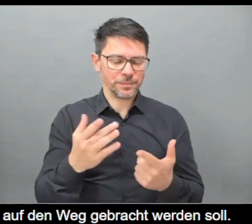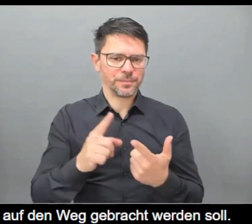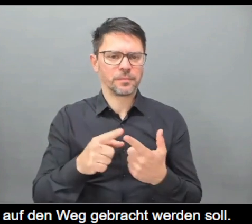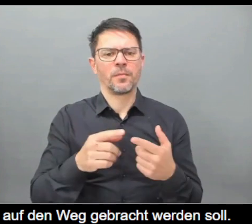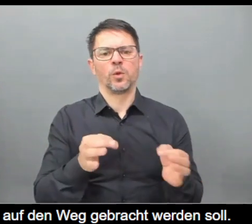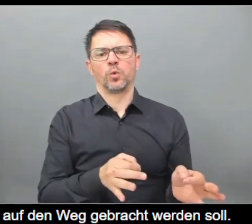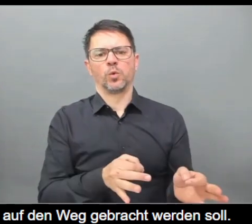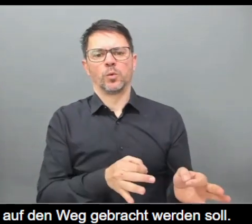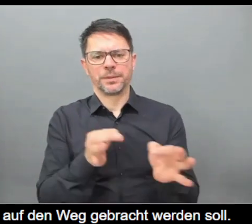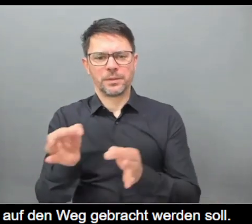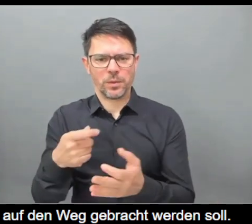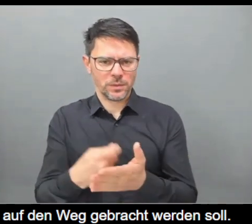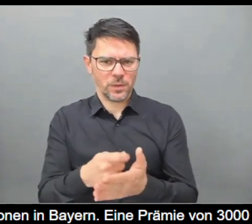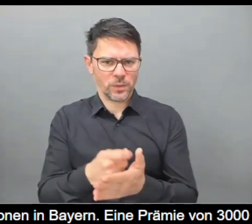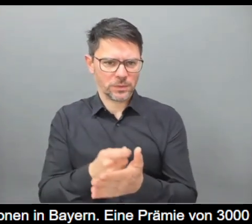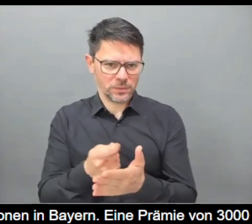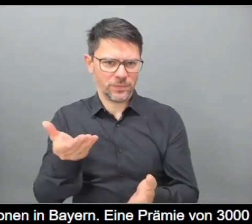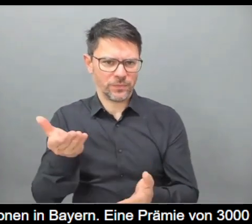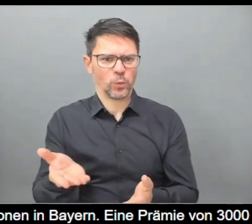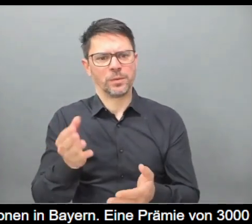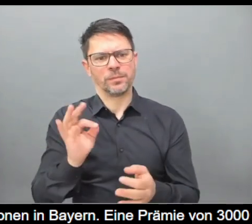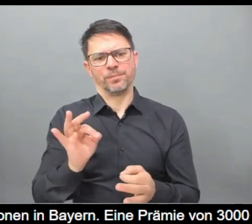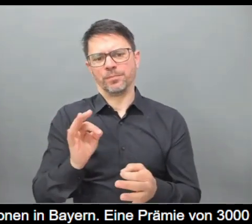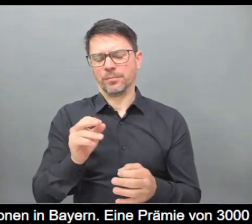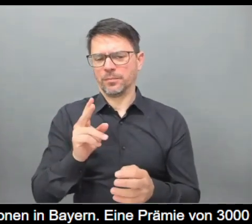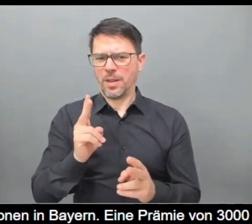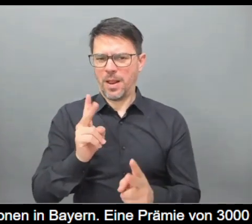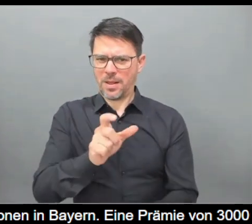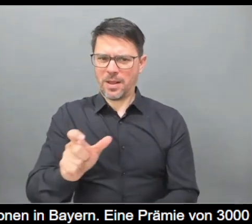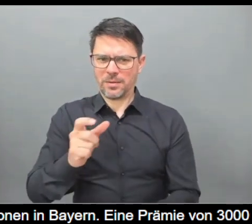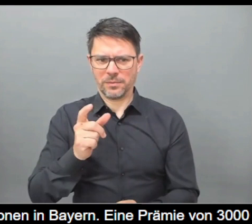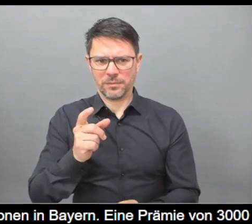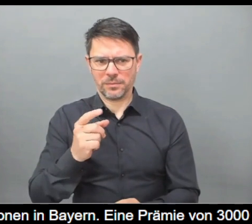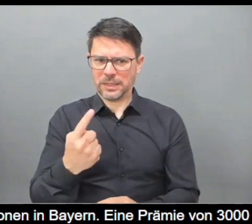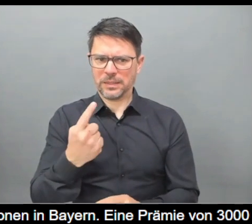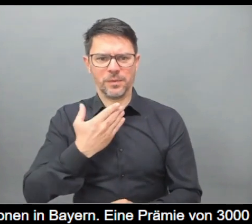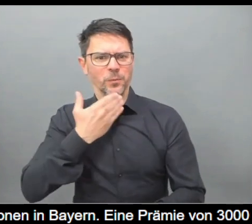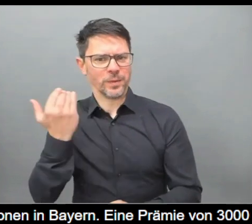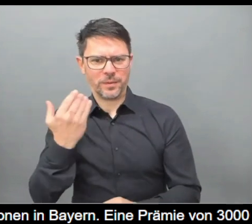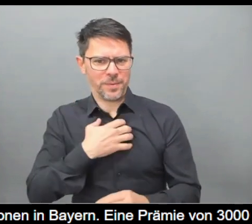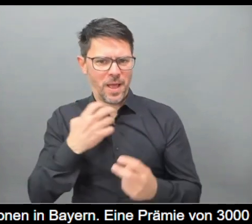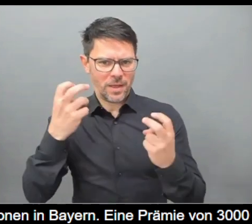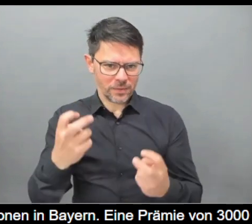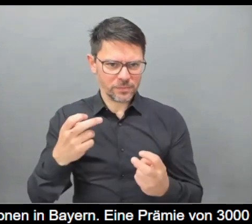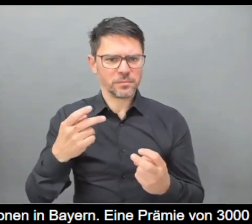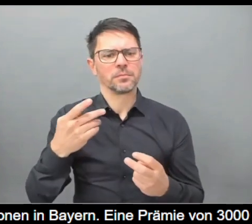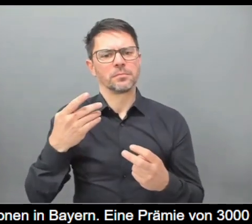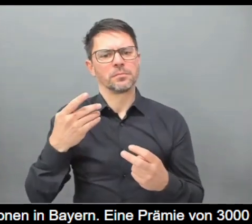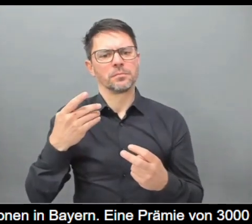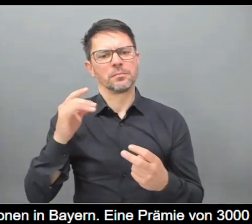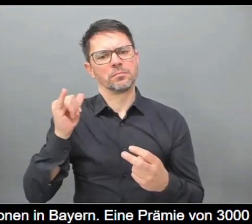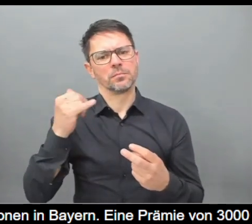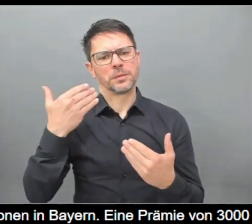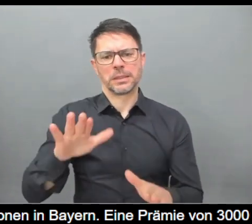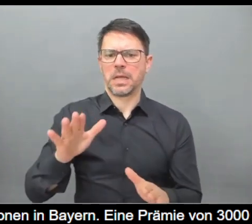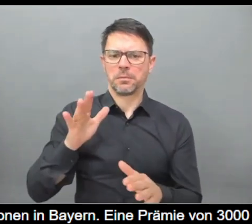digitale Informationen, insbesondere auch für außerbayerische Lehrkräfte, um sich über den bayerischen Schuldienst und die Attraktivität des bayerischen